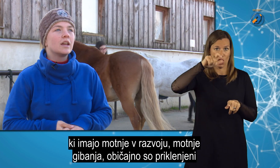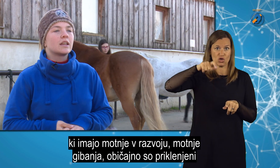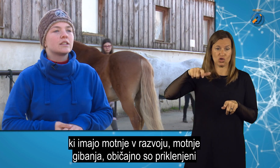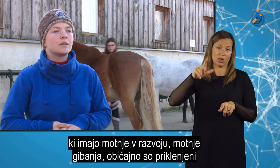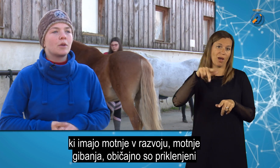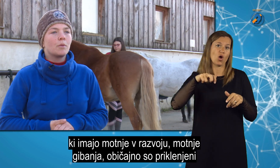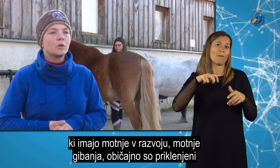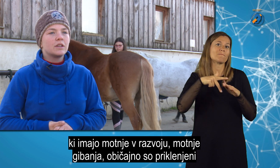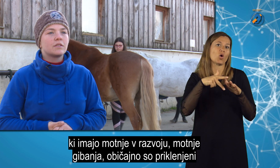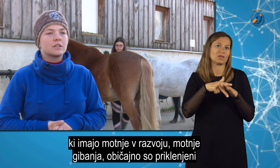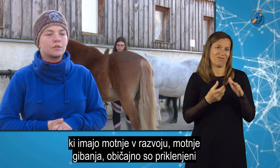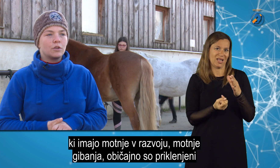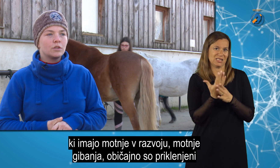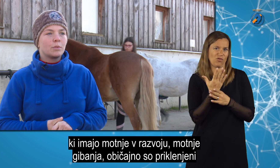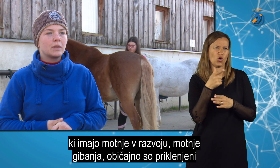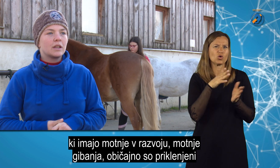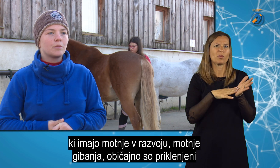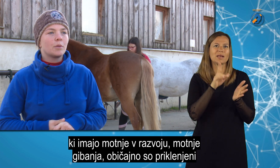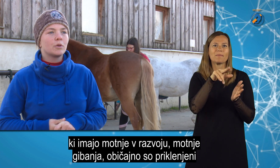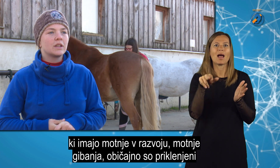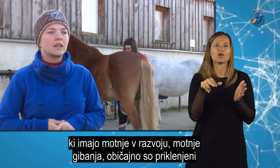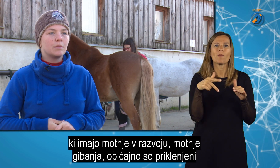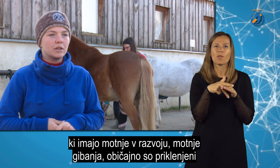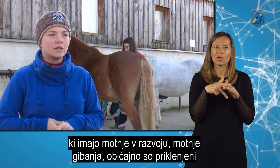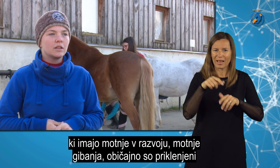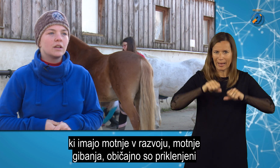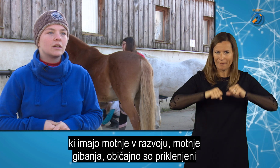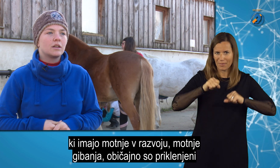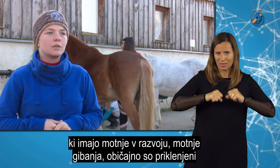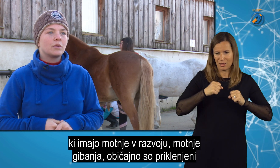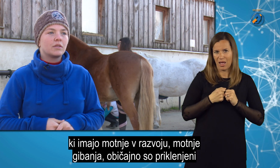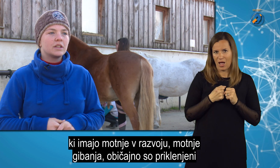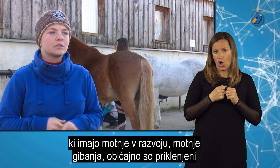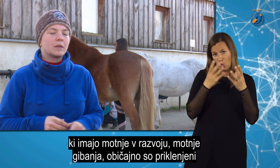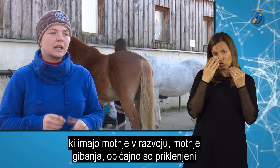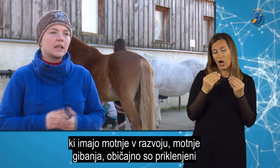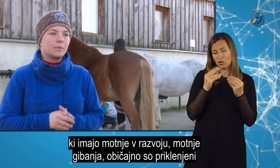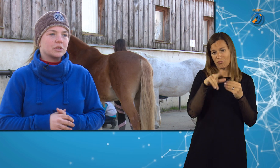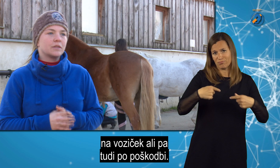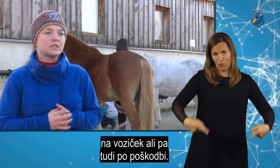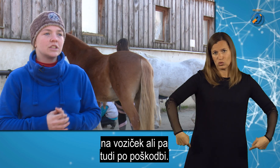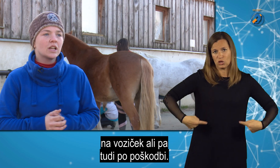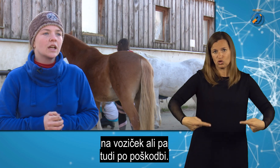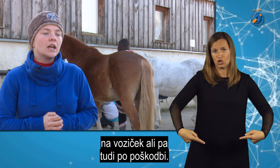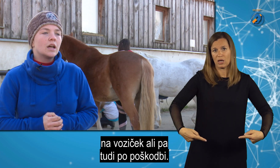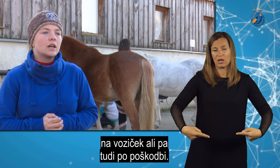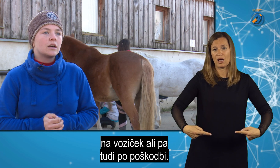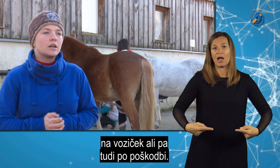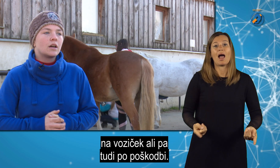tudi, ki imajo motnje v razvoju, to pomeni, da imajo motnje gibanja, ponavadi so priklenjeni pač na